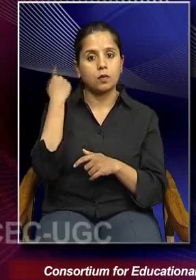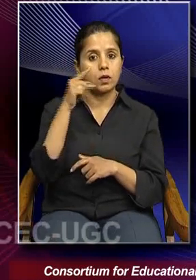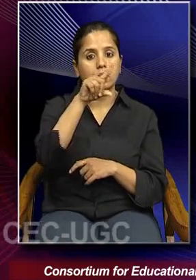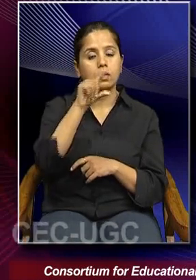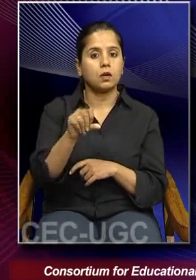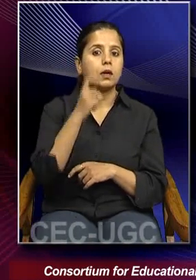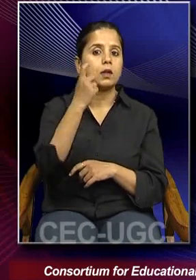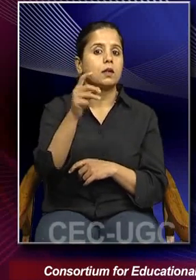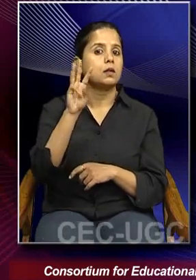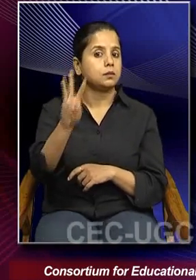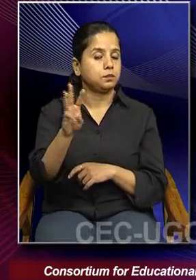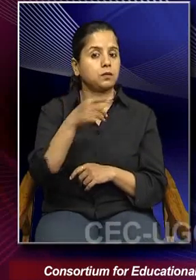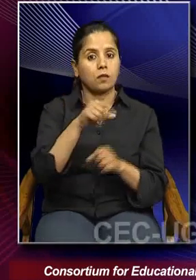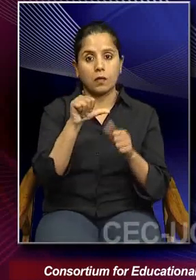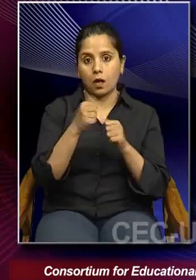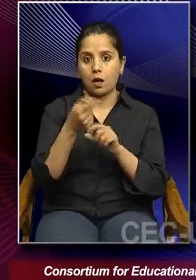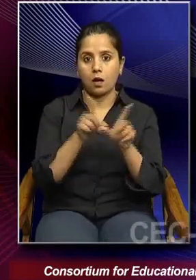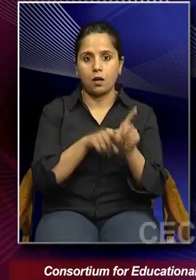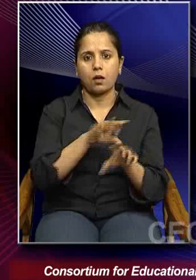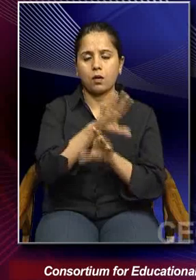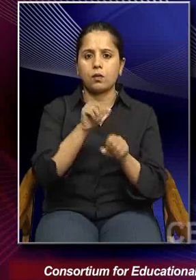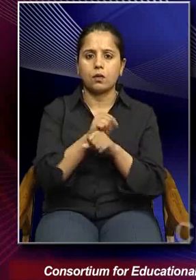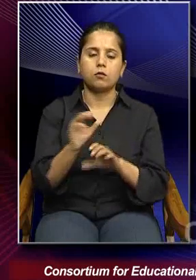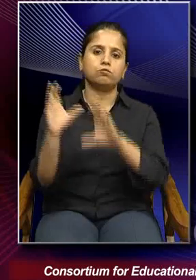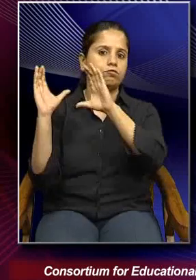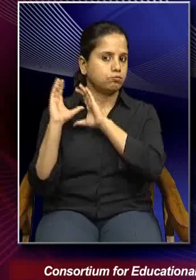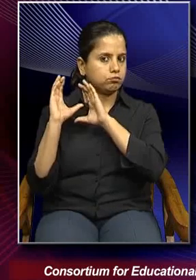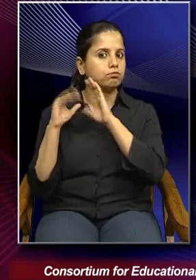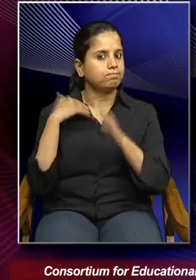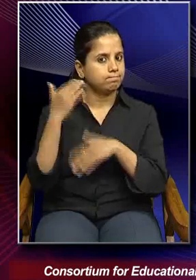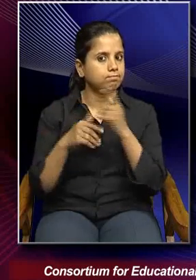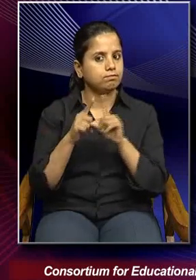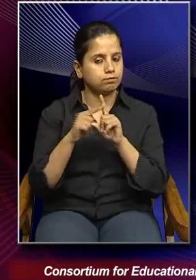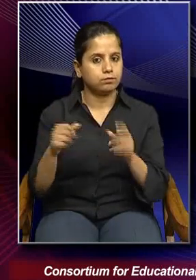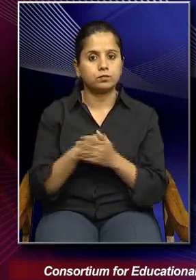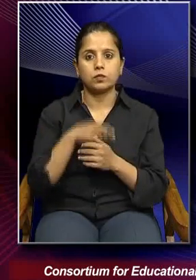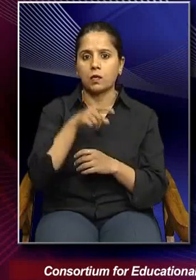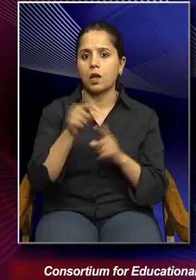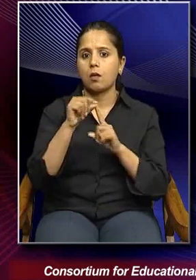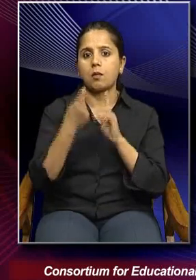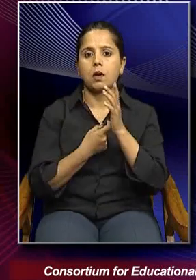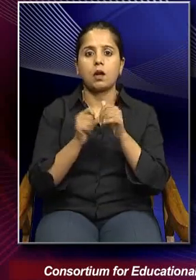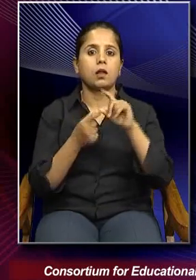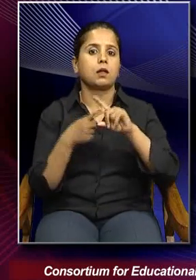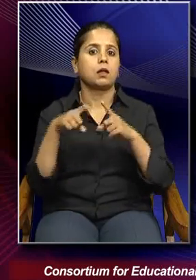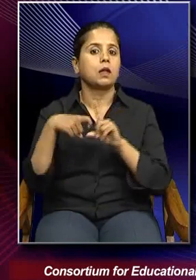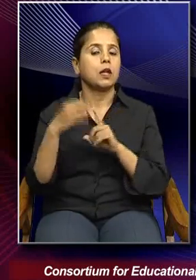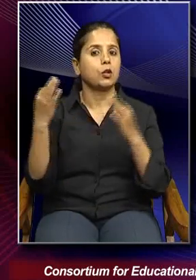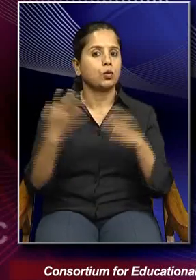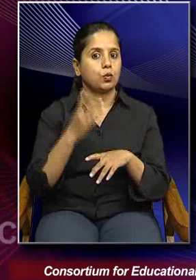में इस कार्यभार को संभाल भी नया प्रतीक का संपादन करते हुए